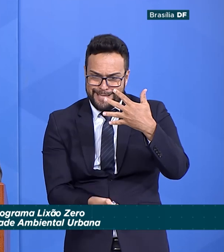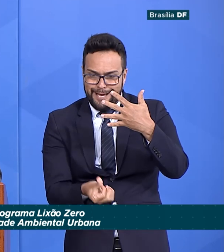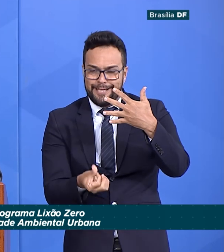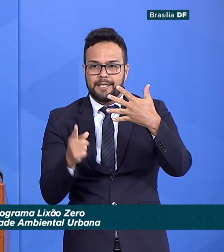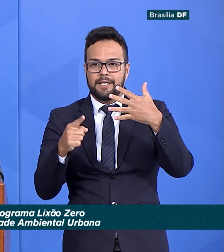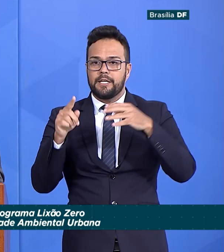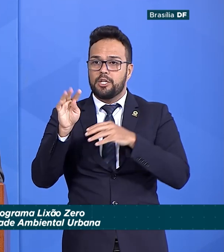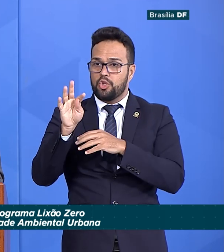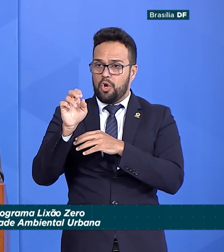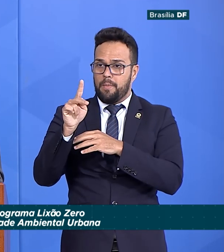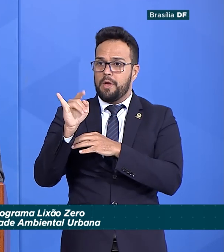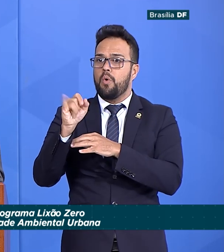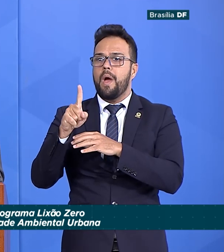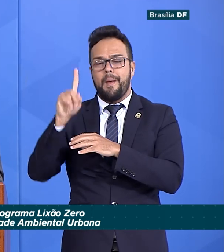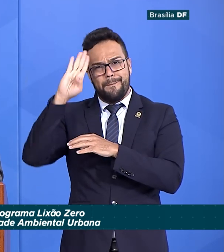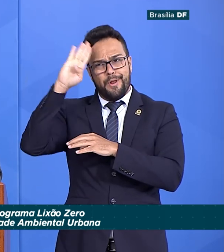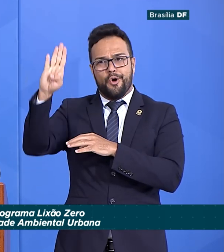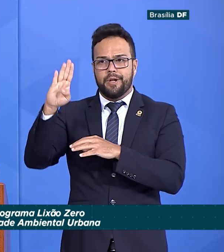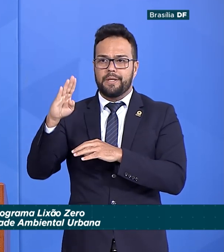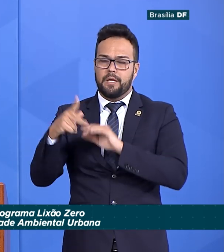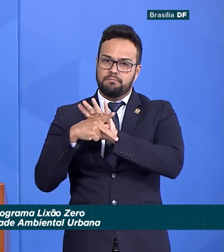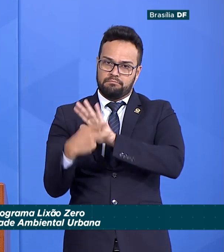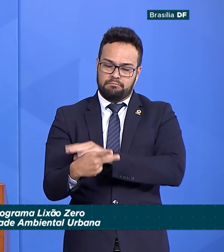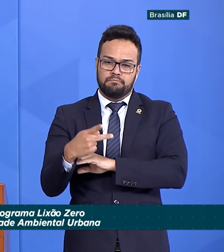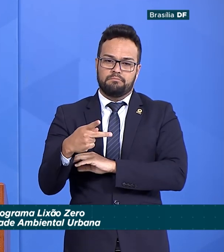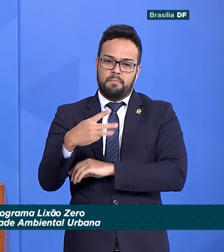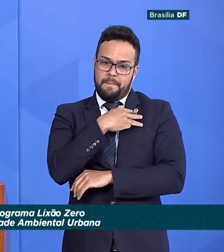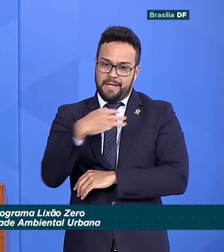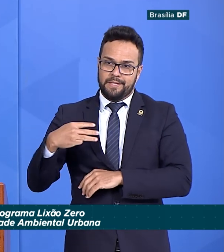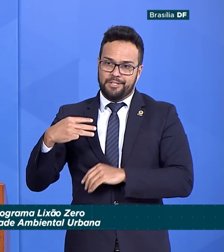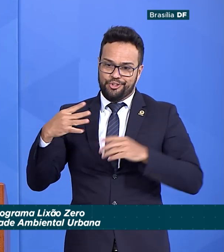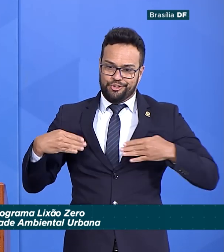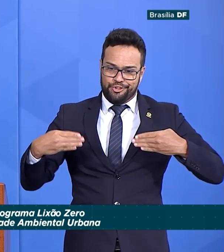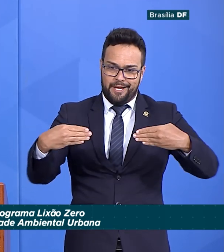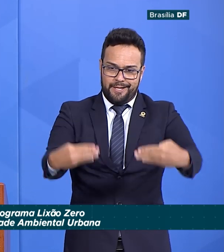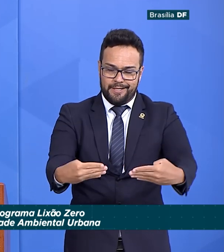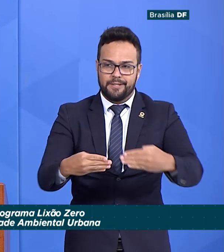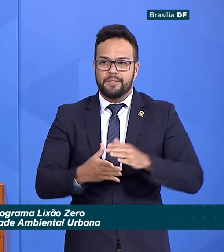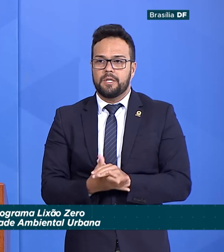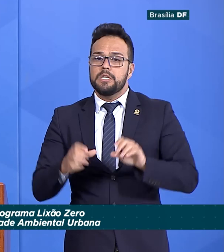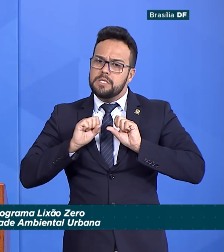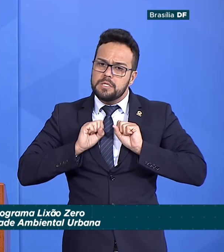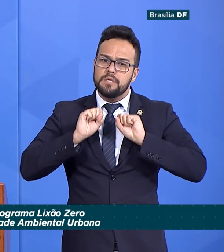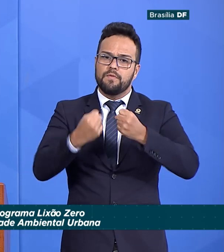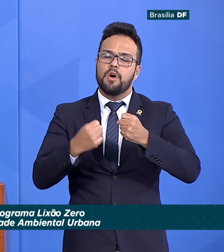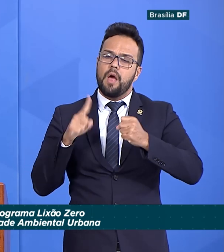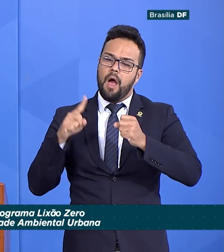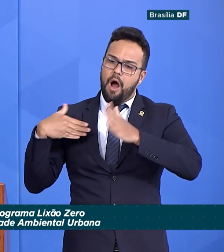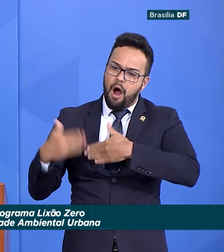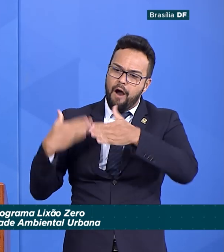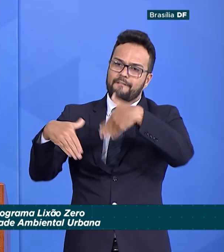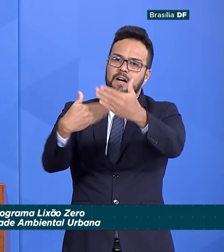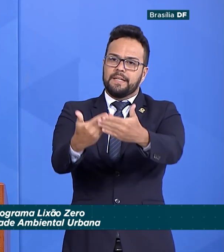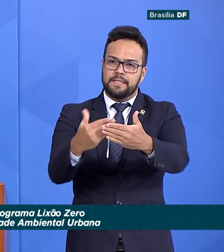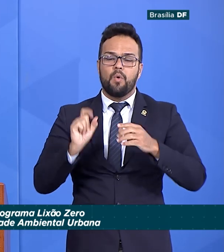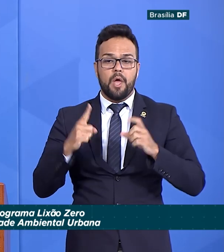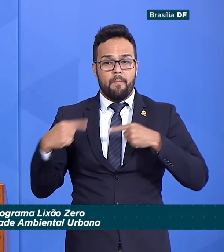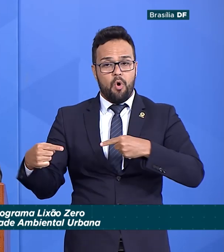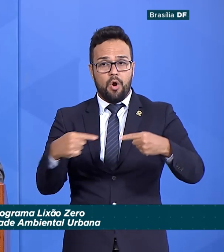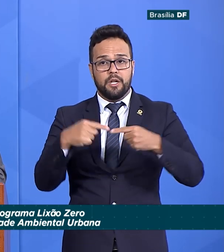são prioridade para o Ministério. Para tanto, o nosso esforço de avançar na Política Nacional de Resíduos Sólidos,